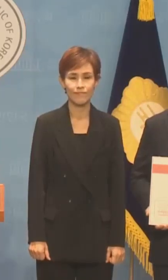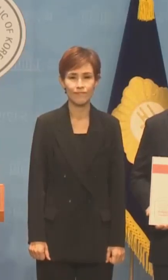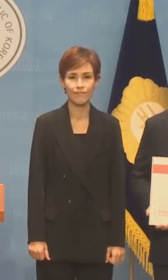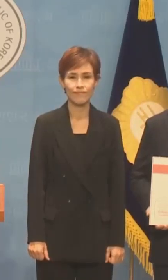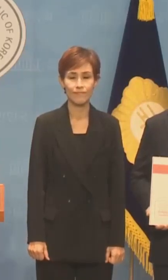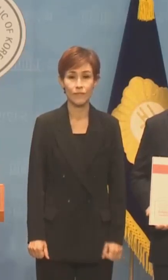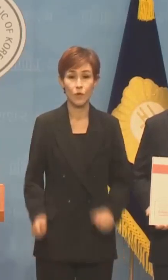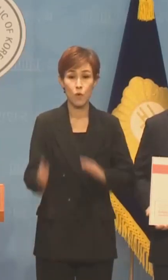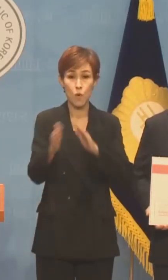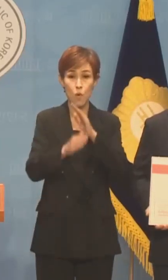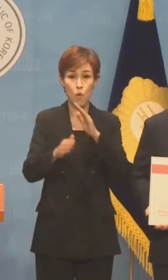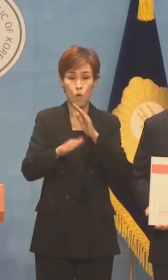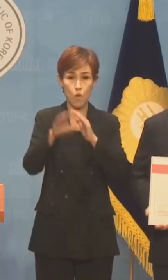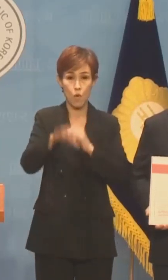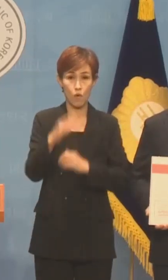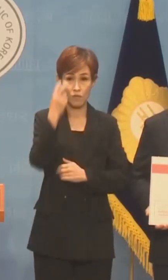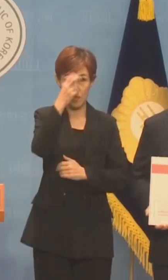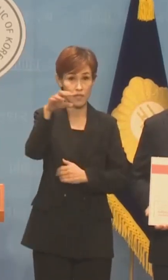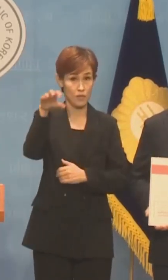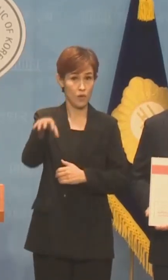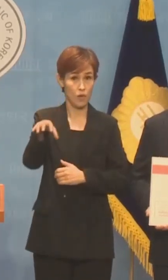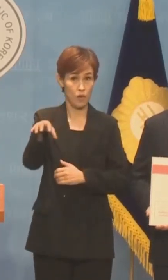네, 공수처